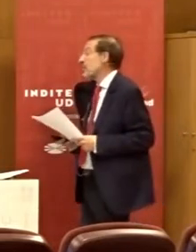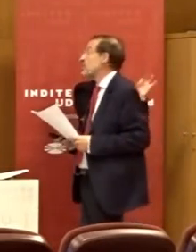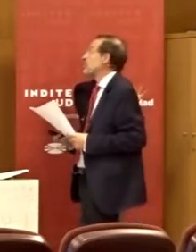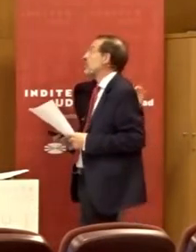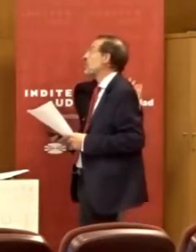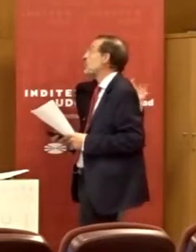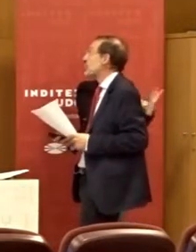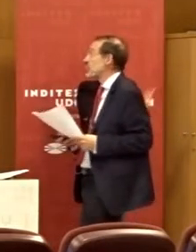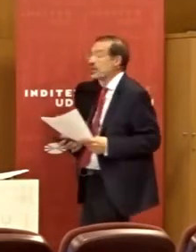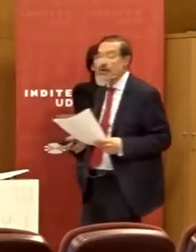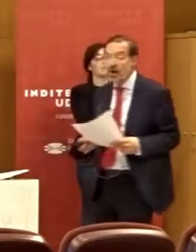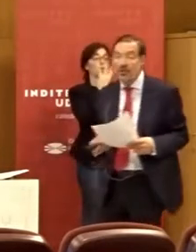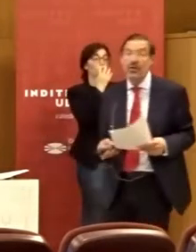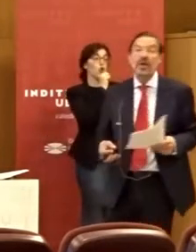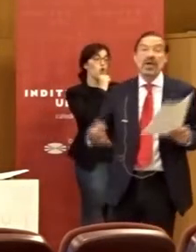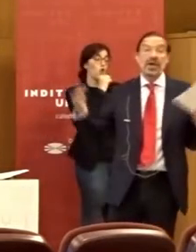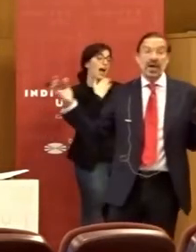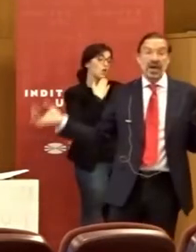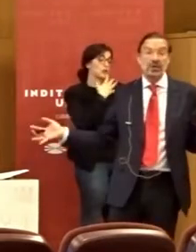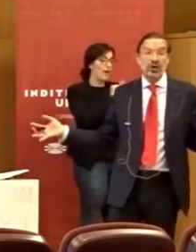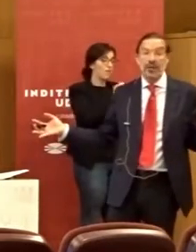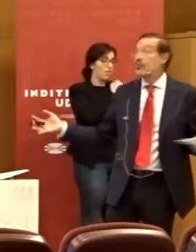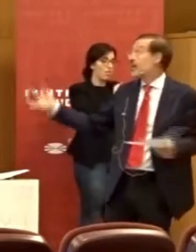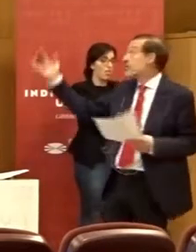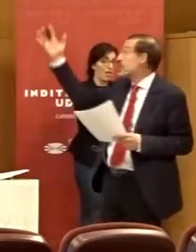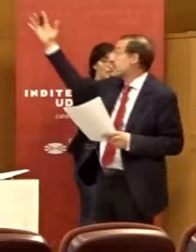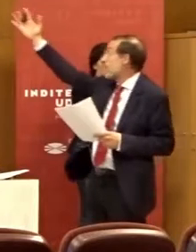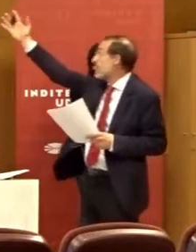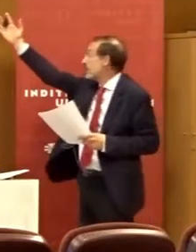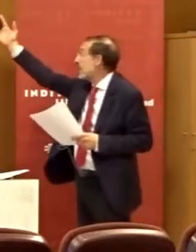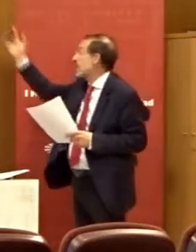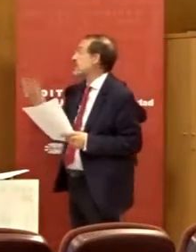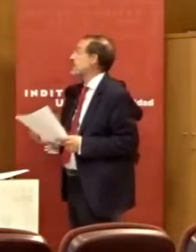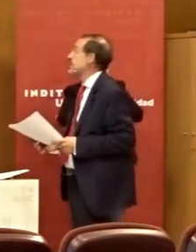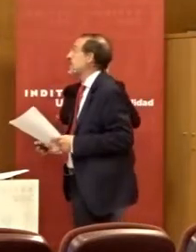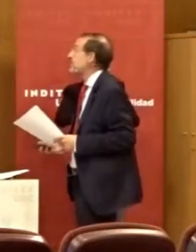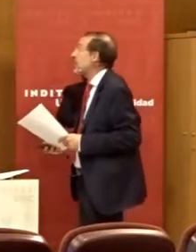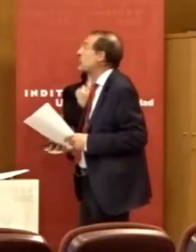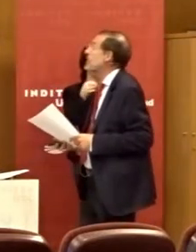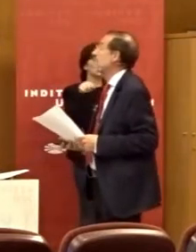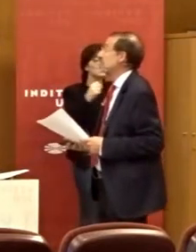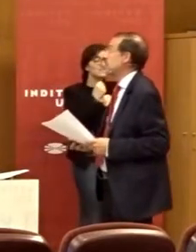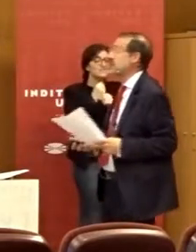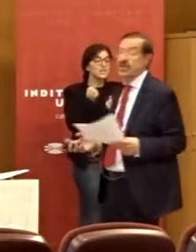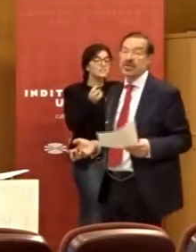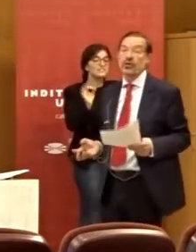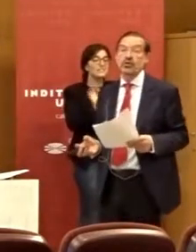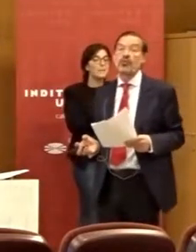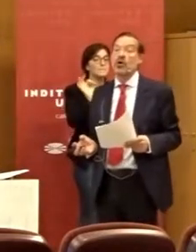y 64 años que tienen un puesto de trabajo. En el caso de la población sin discapacidad, esa tasa de empleo es